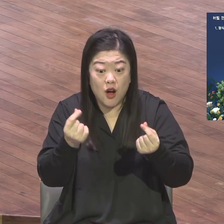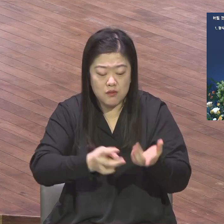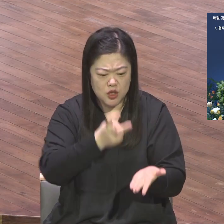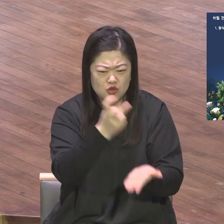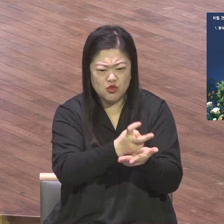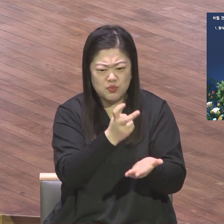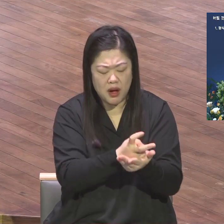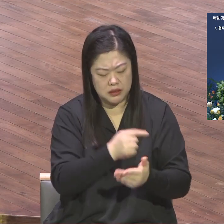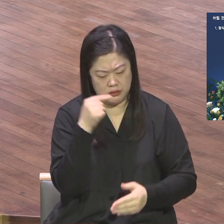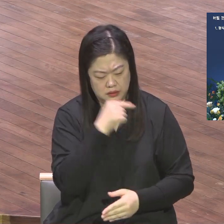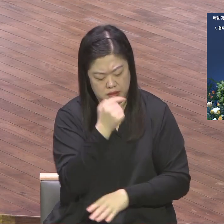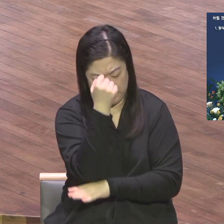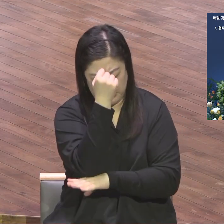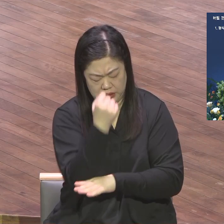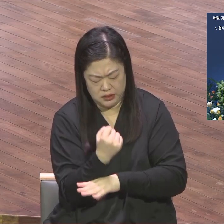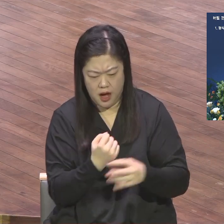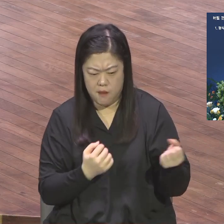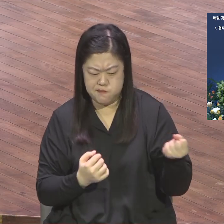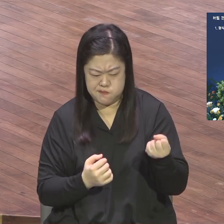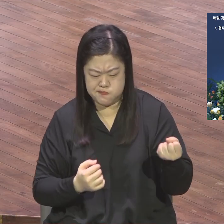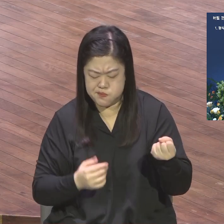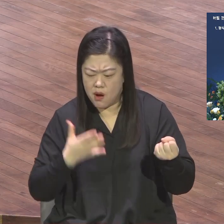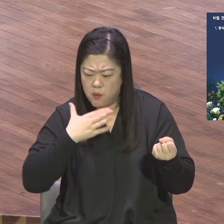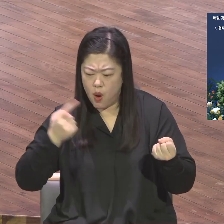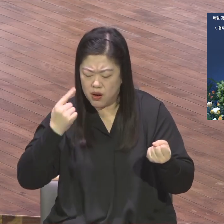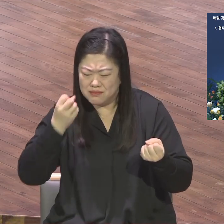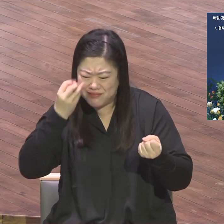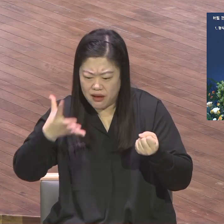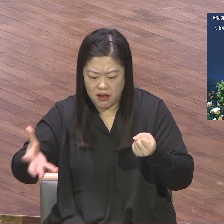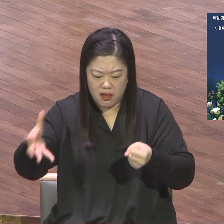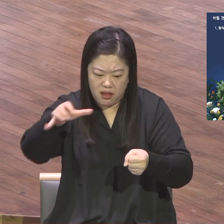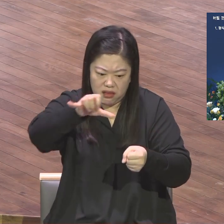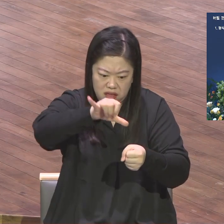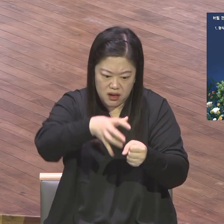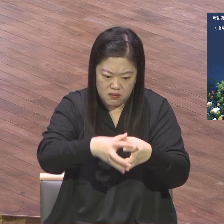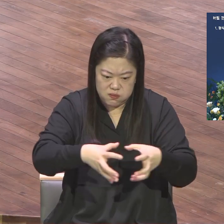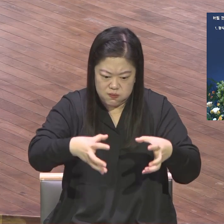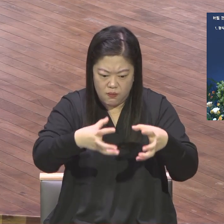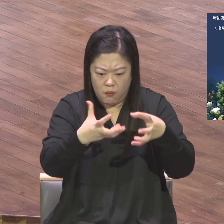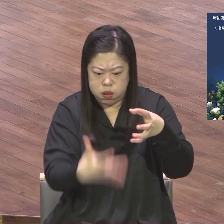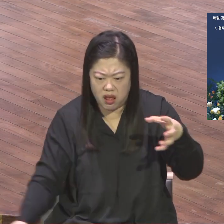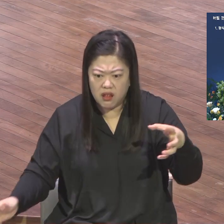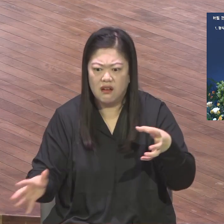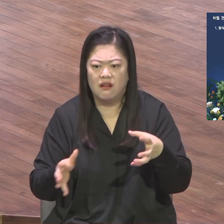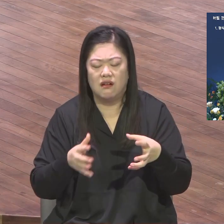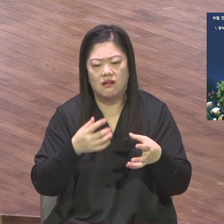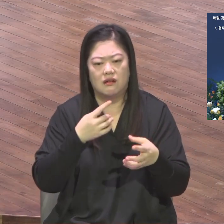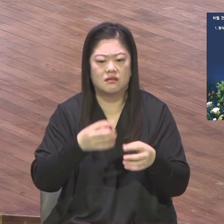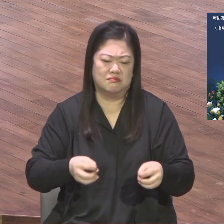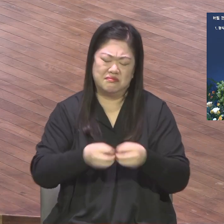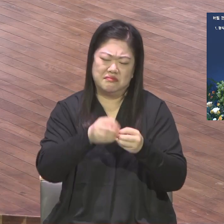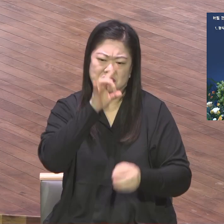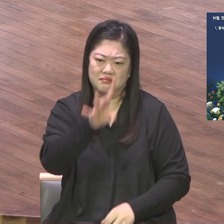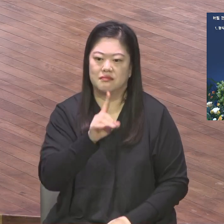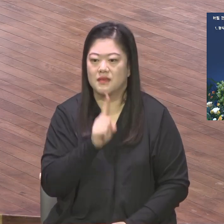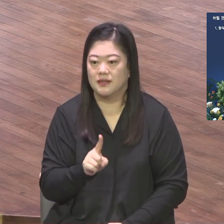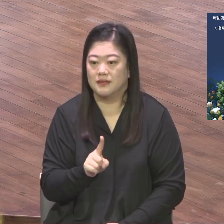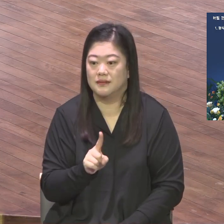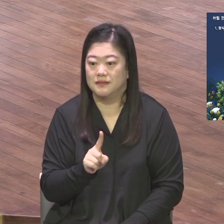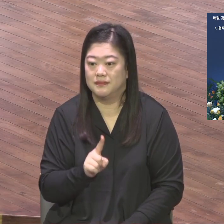이런 율법 체질의 특징은 수용력이 극히 약합니다. 수용력이 약해요. 수용을